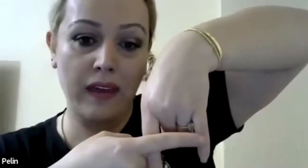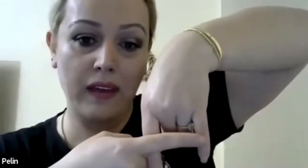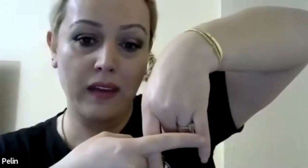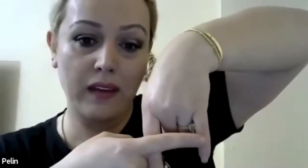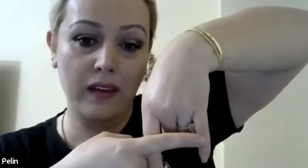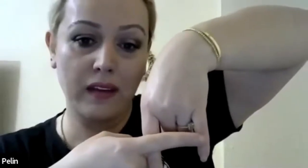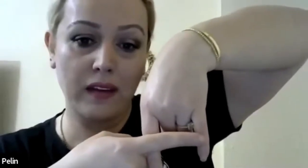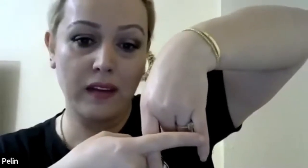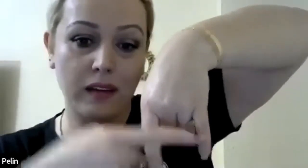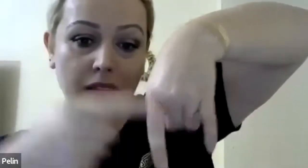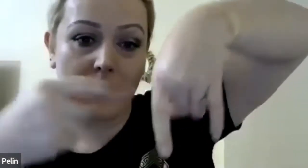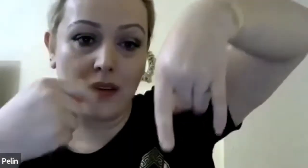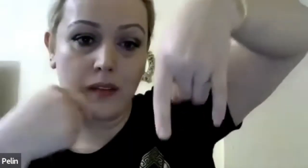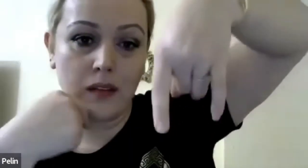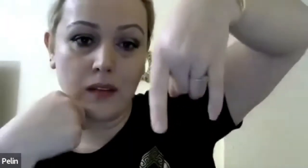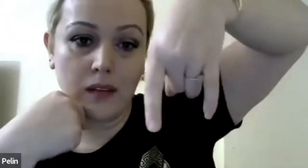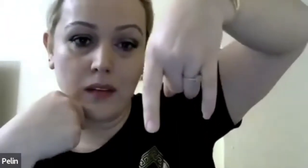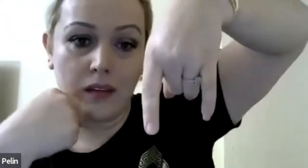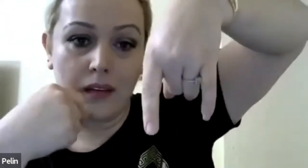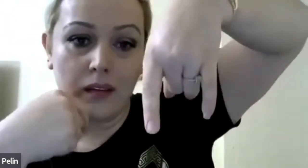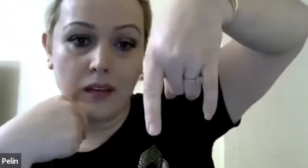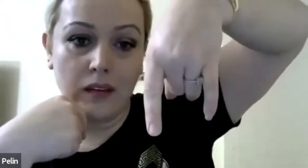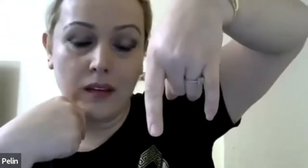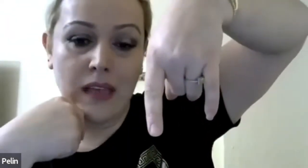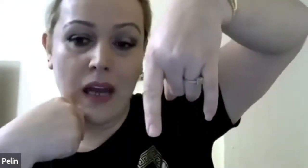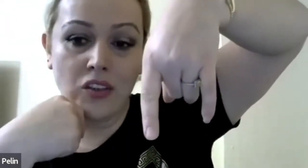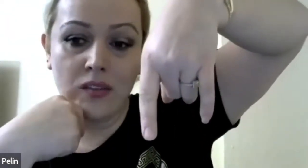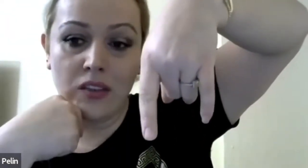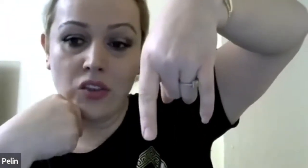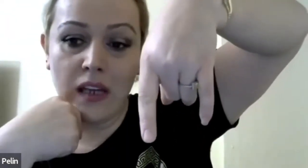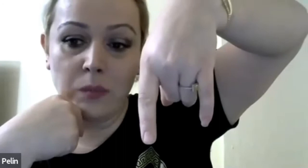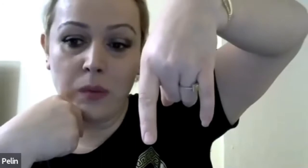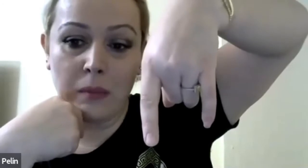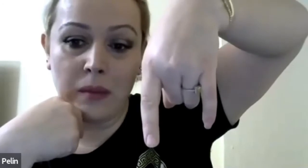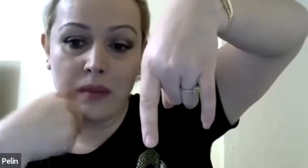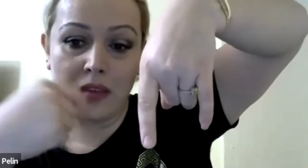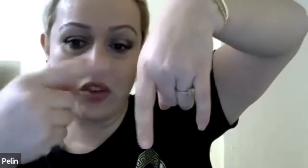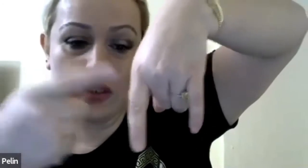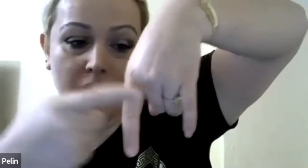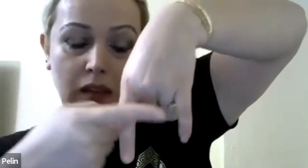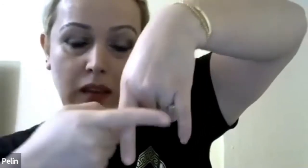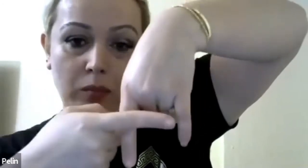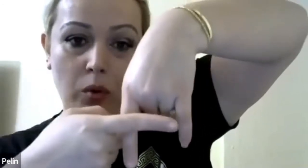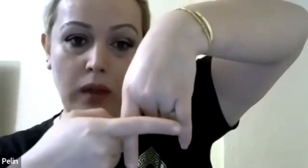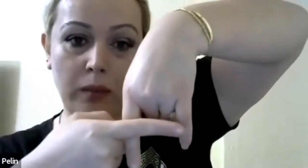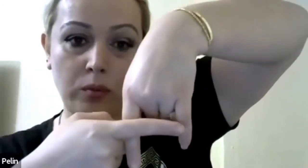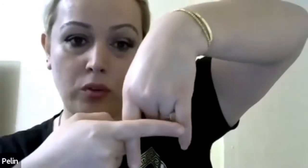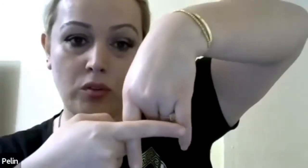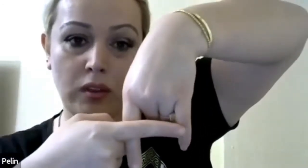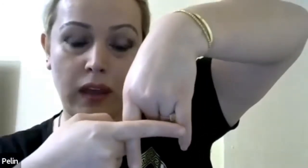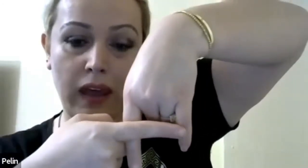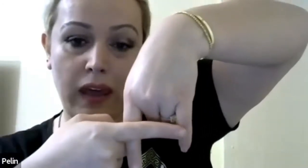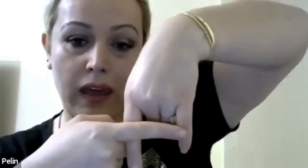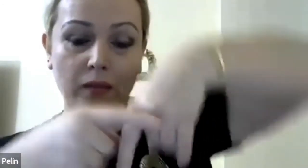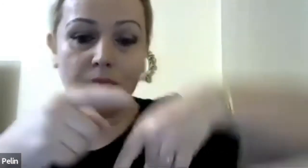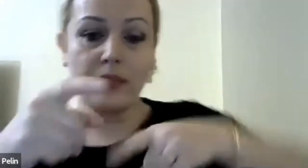H. Serçe ve işaret parmağımız açık. Böyle yapıyoruz. H.